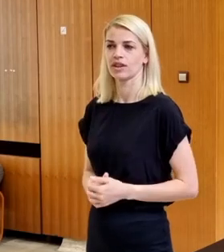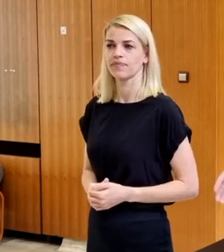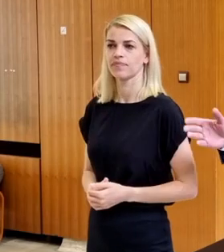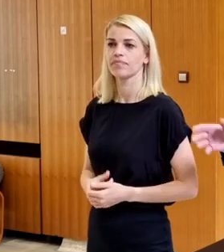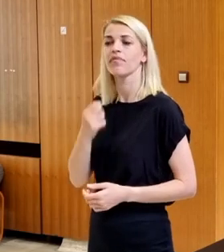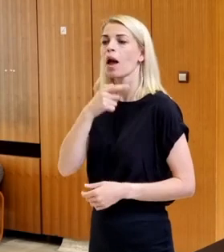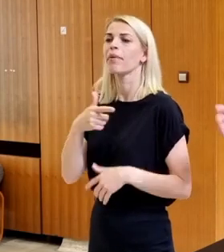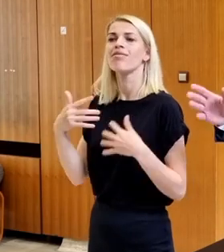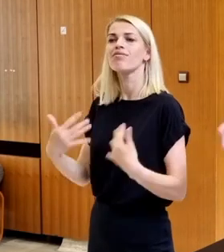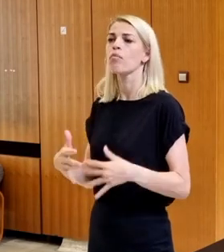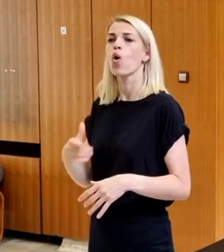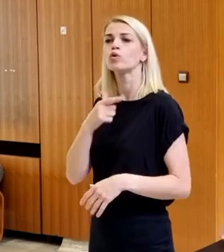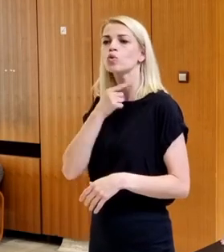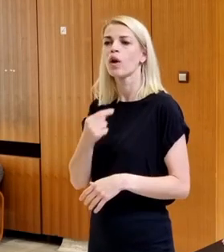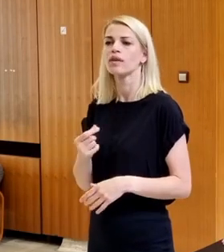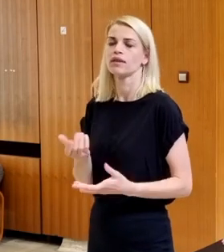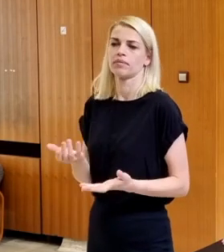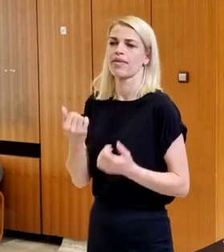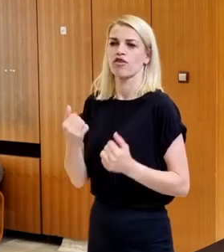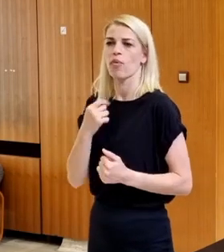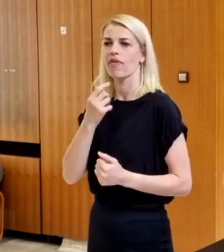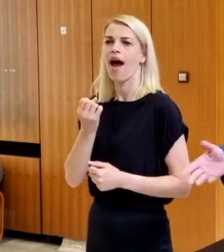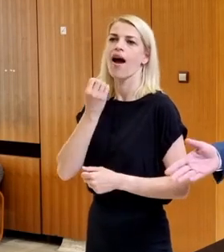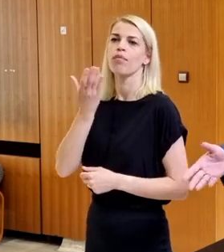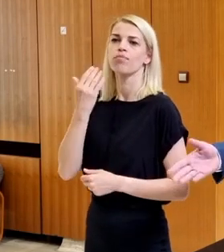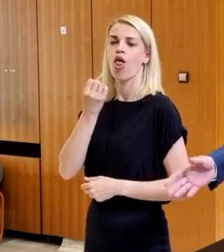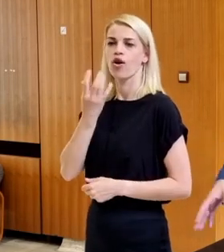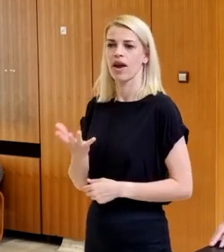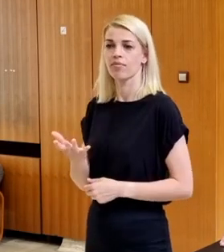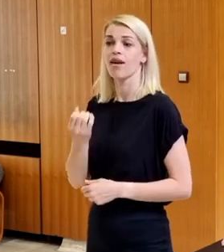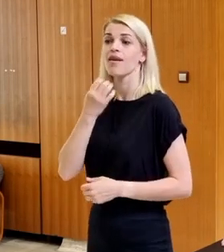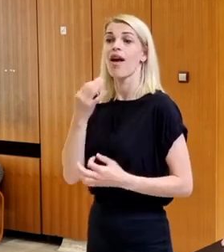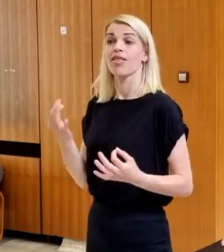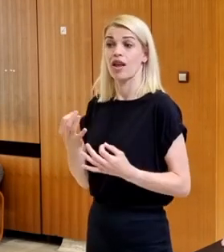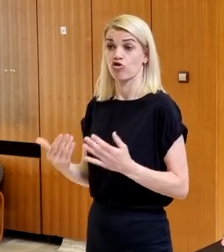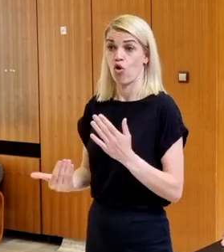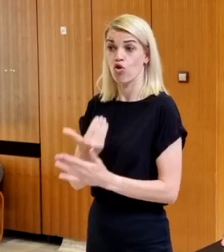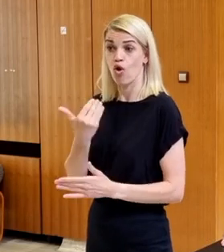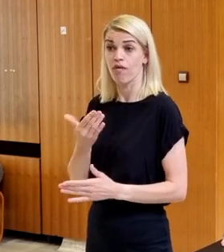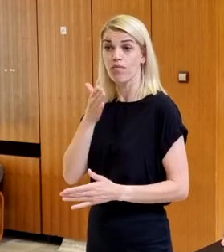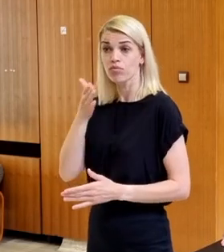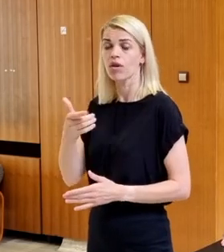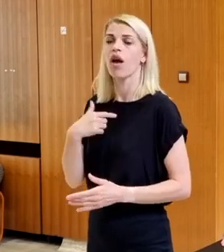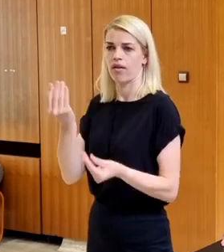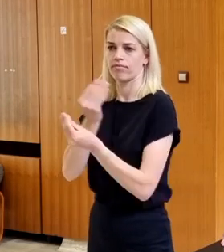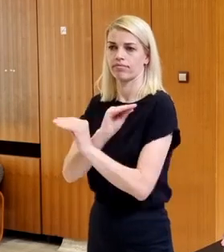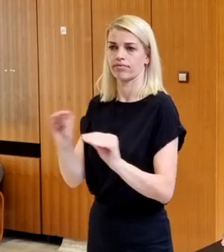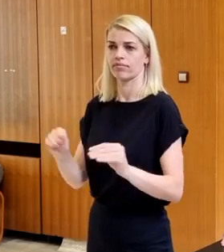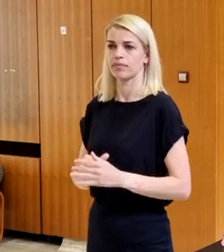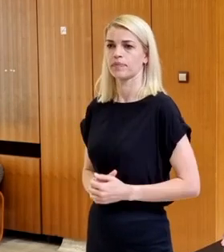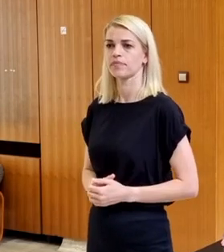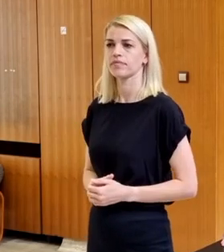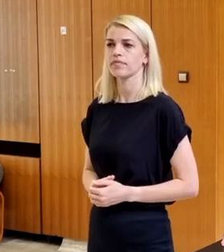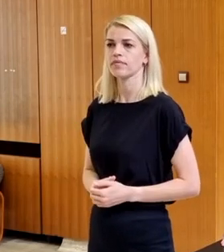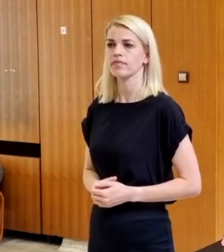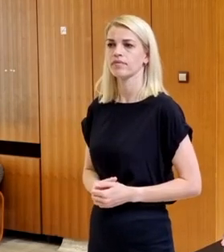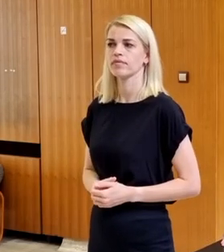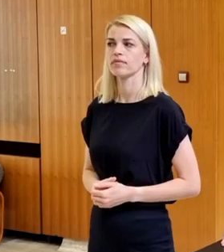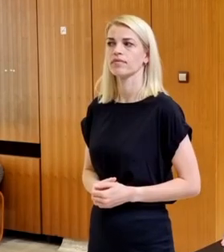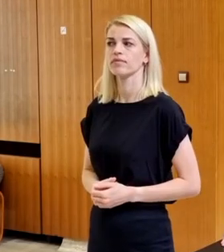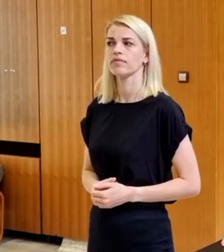to už je také, čo keby bolo keby. A keď také niečo dojde na novo, sa rozhodneme a oznamíme. Personálne voľby